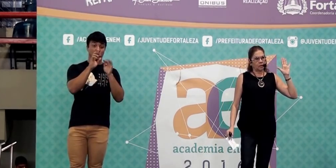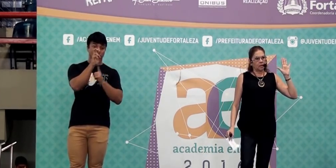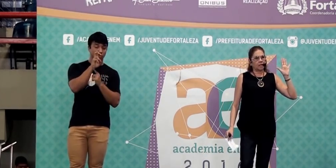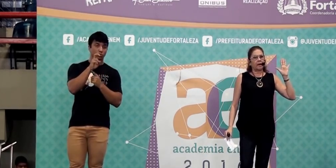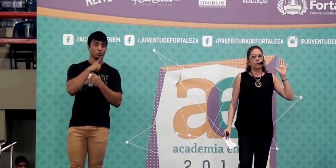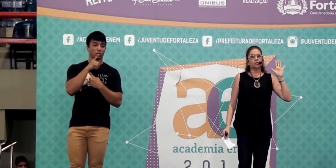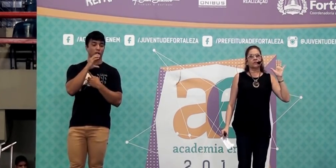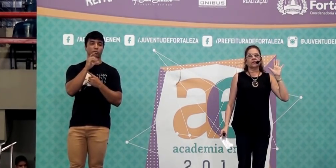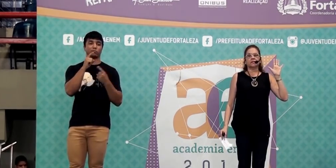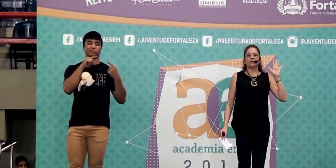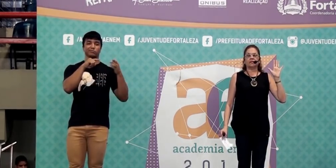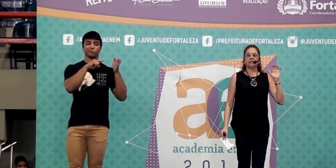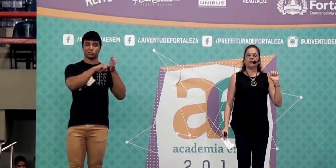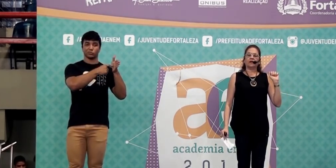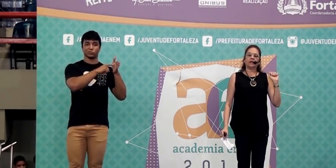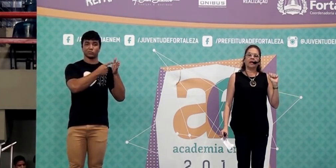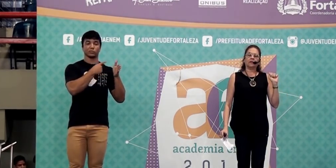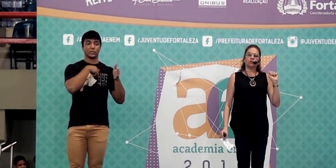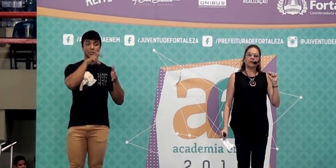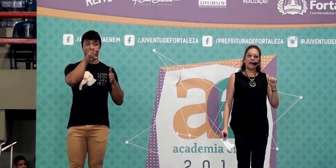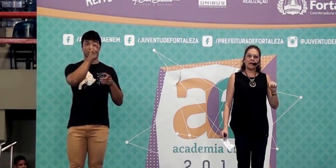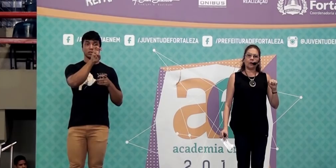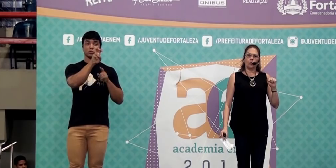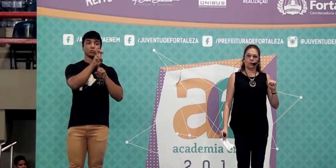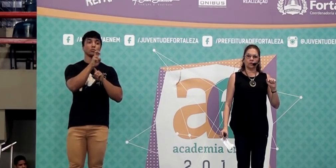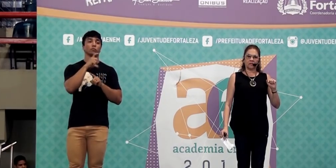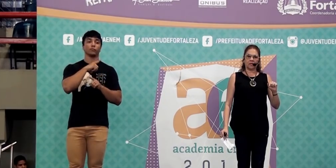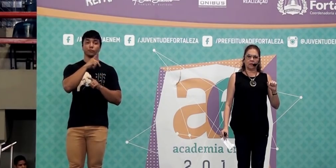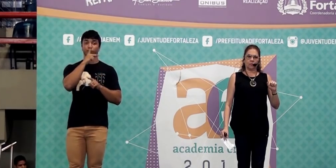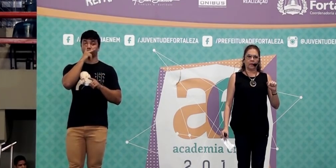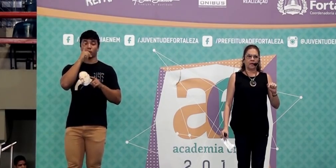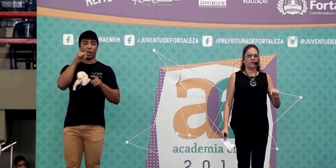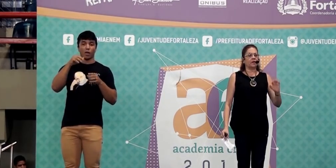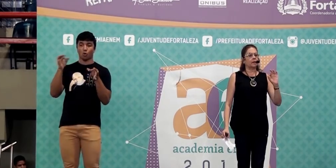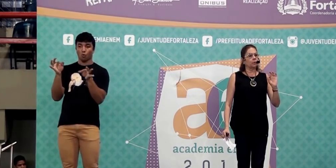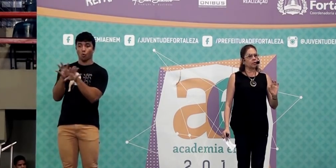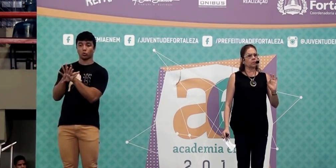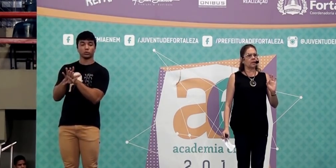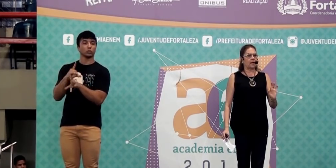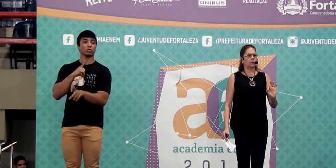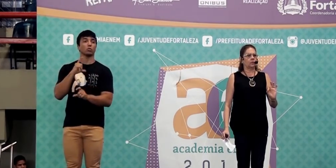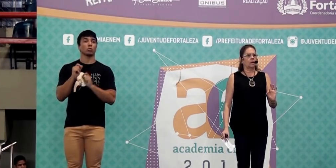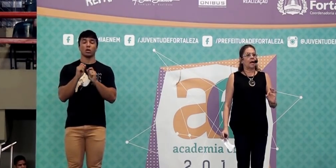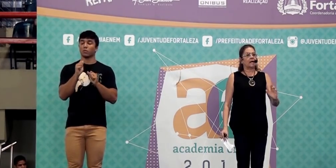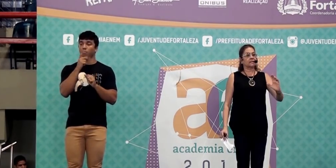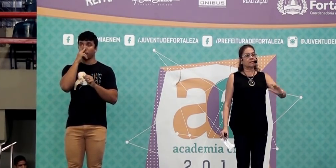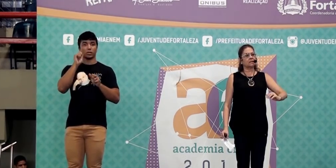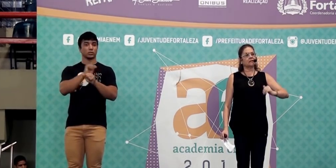5, que é onde você vai ser avaliado na conclusão, fica muito